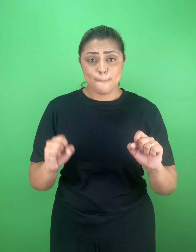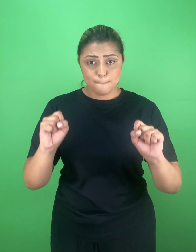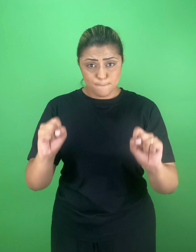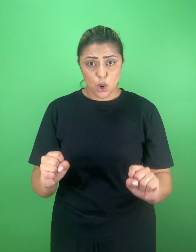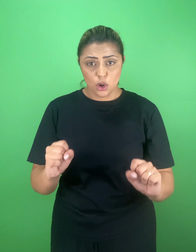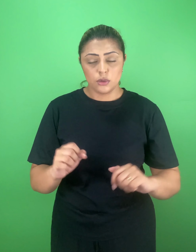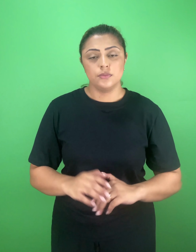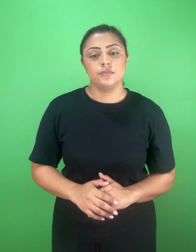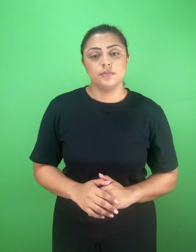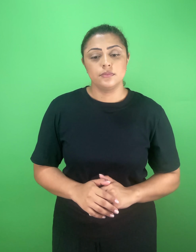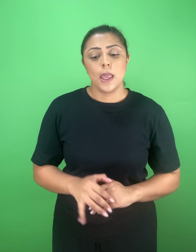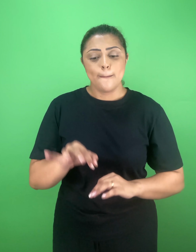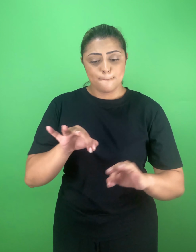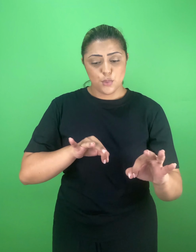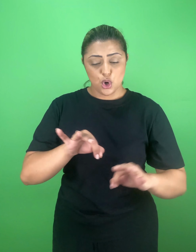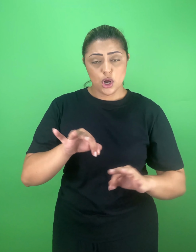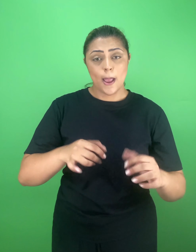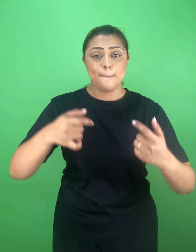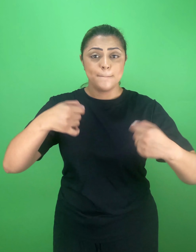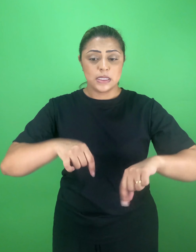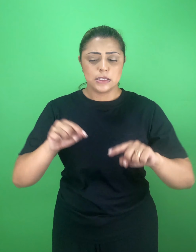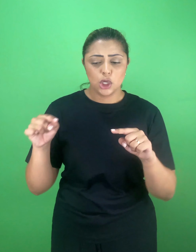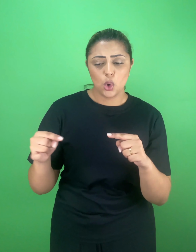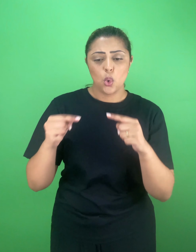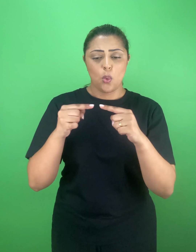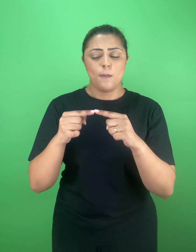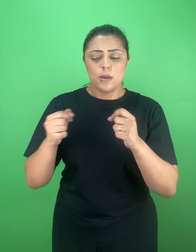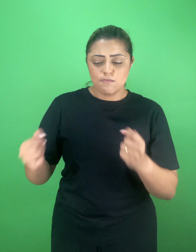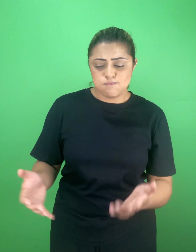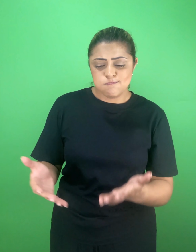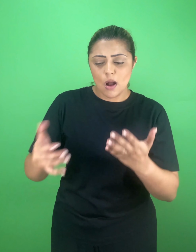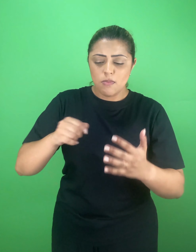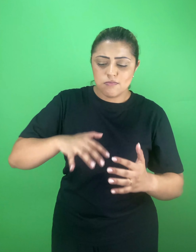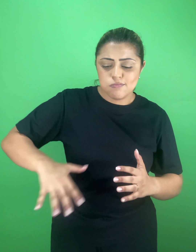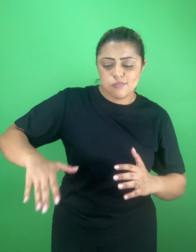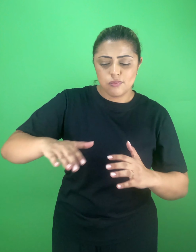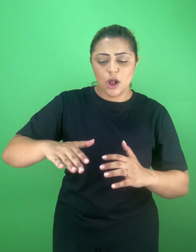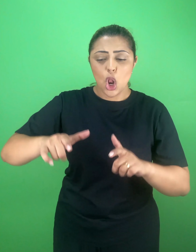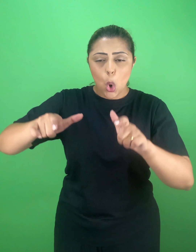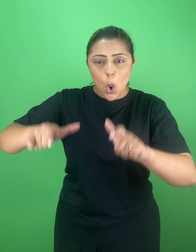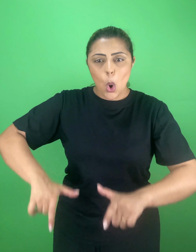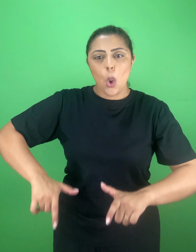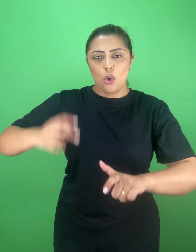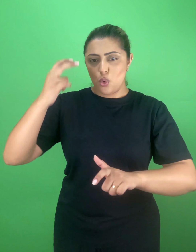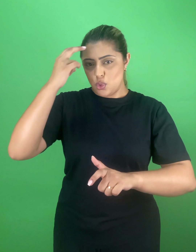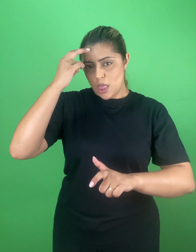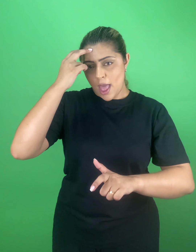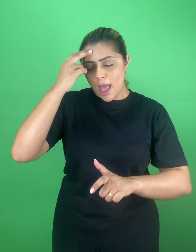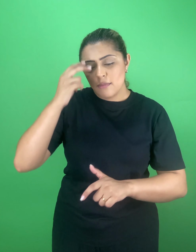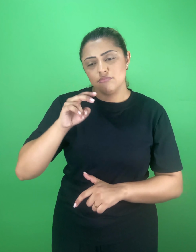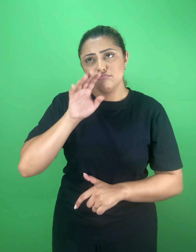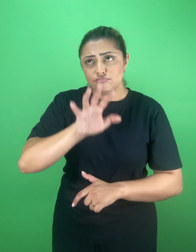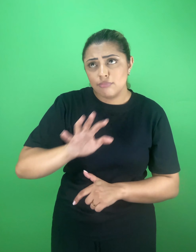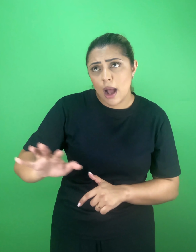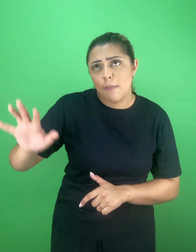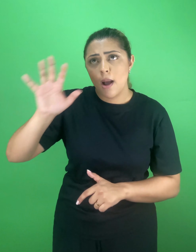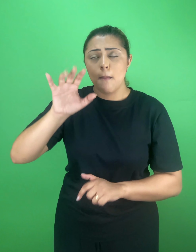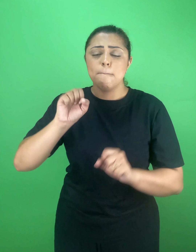projetos que estejam relacionados ao fomento a espaços culturais existentes no município para elaboração de programação que